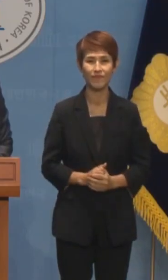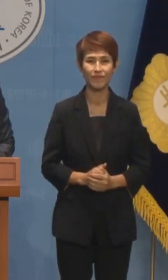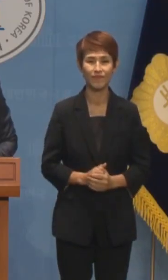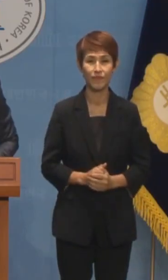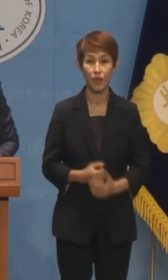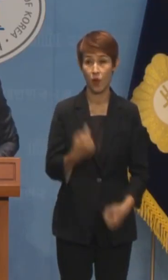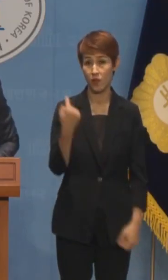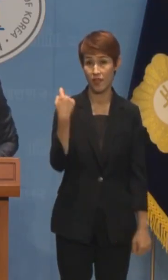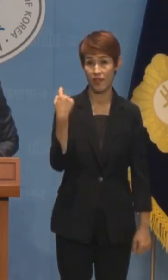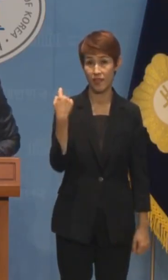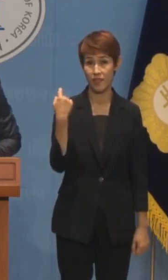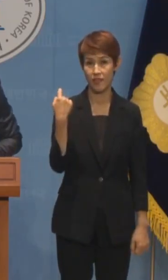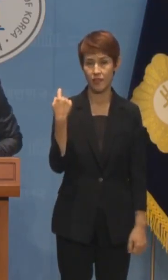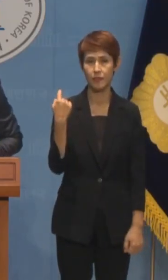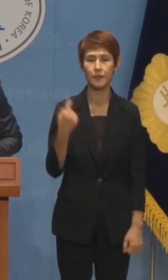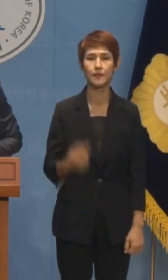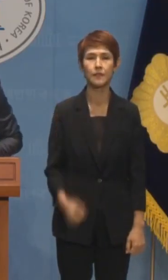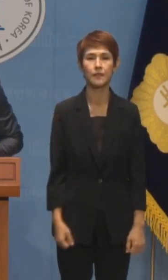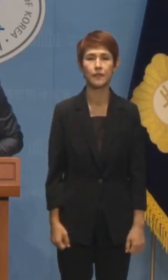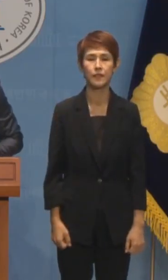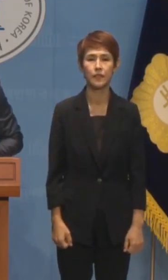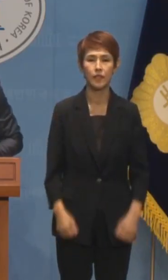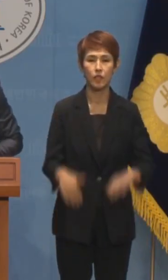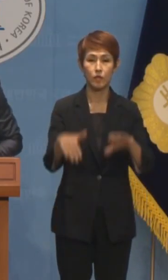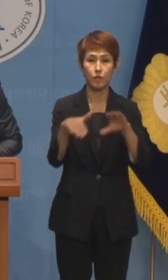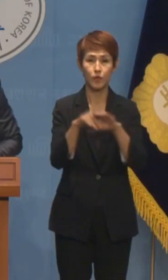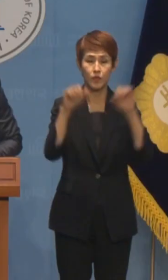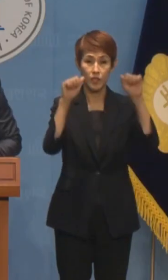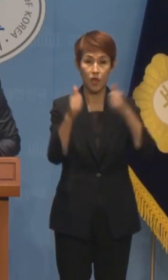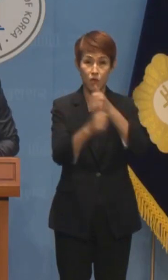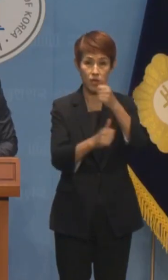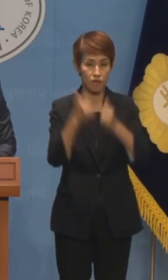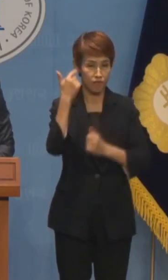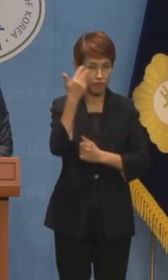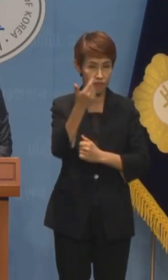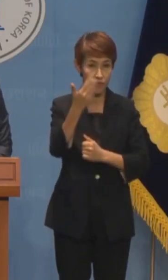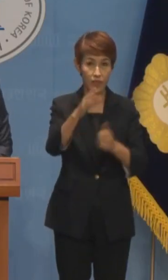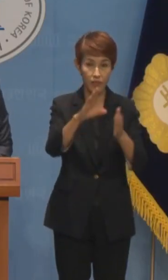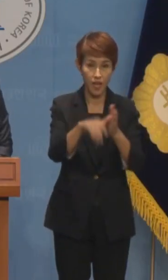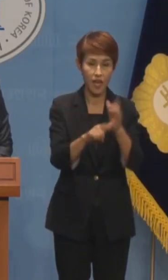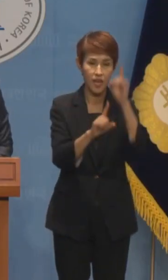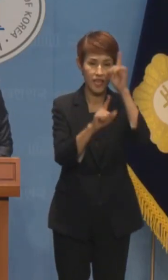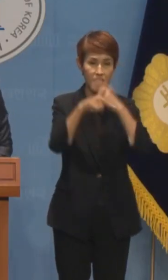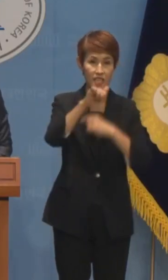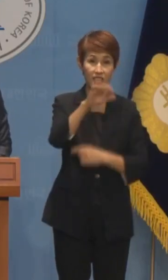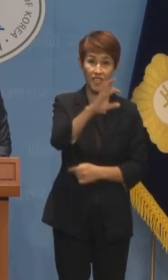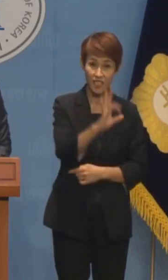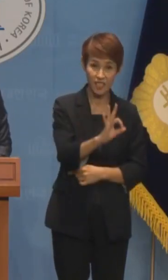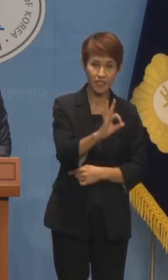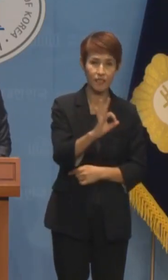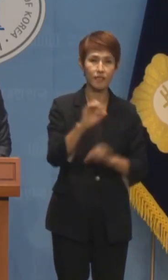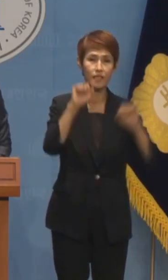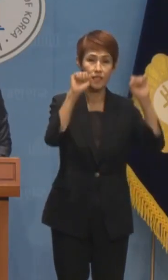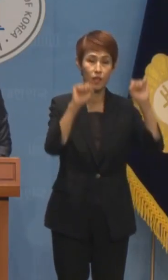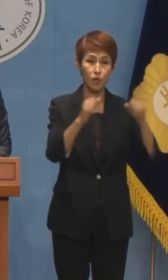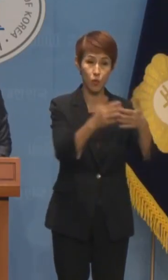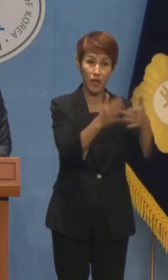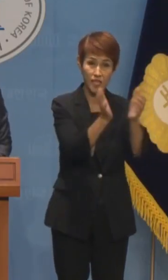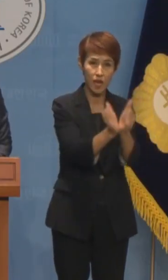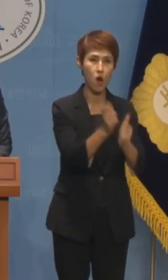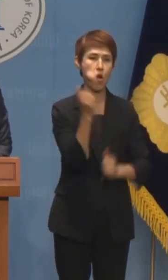저는 어제 진행한 문체위 현안 질의 과정에서 이기흥 대한체육회장의 위증 사실을